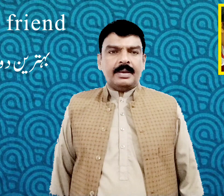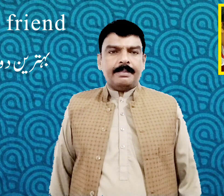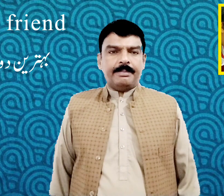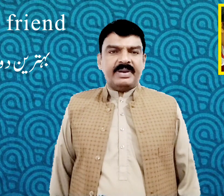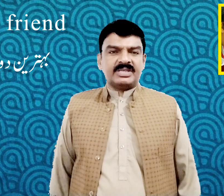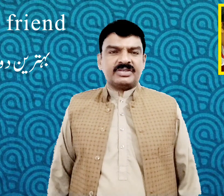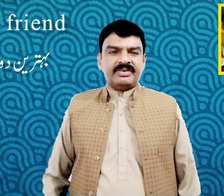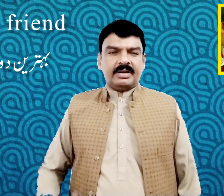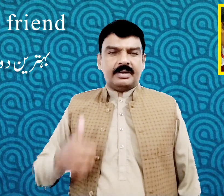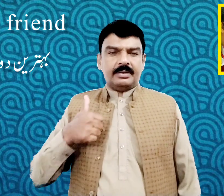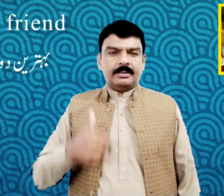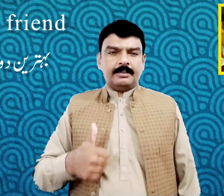बेस्ट फ्रेंड।